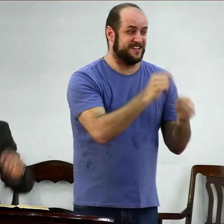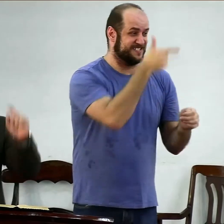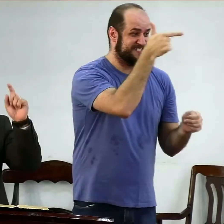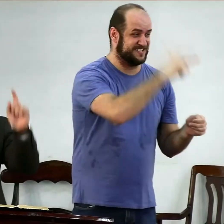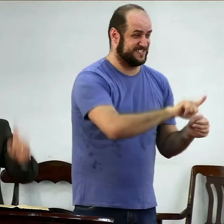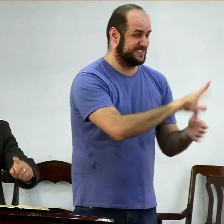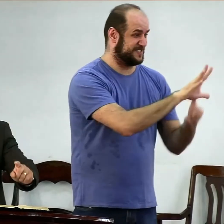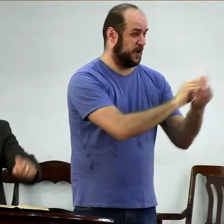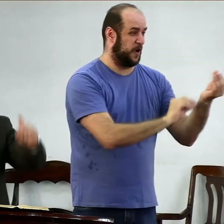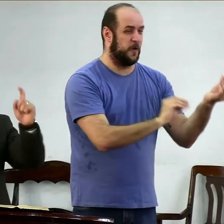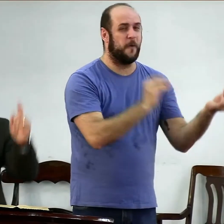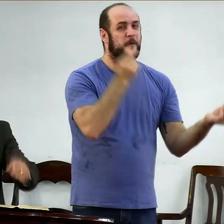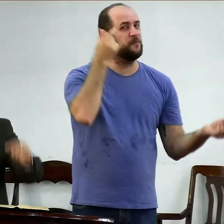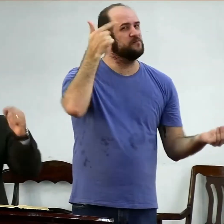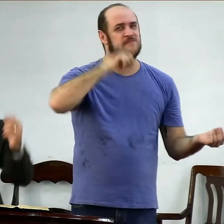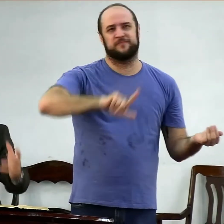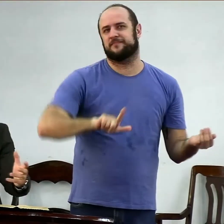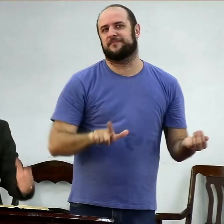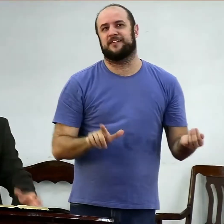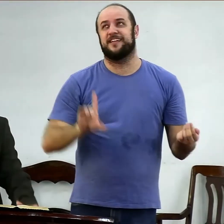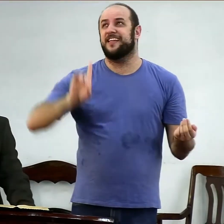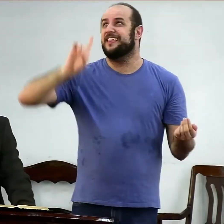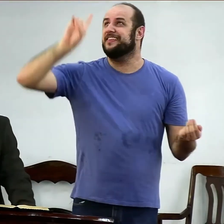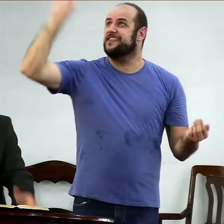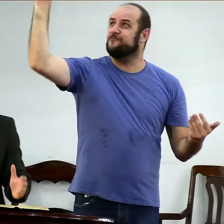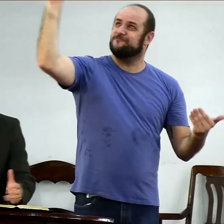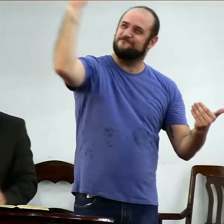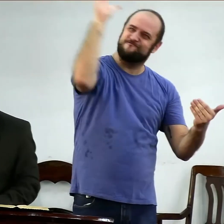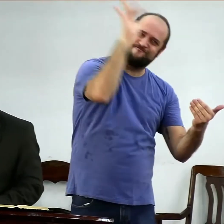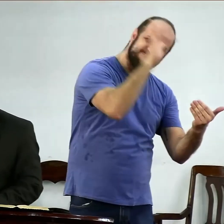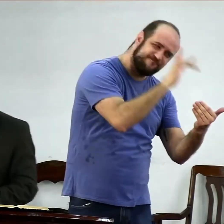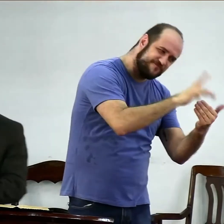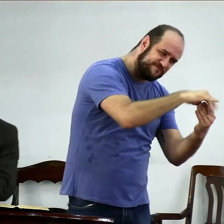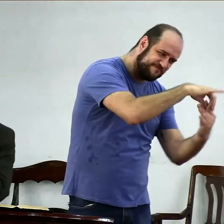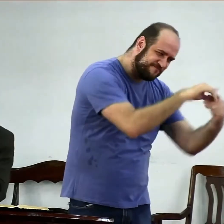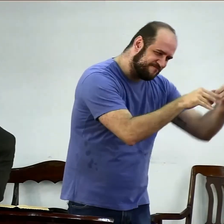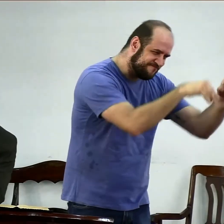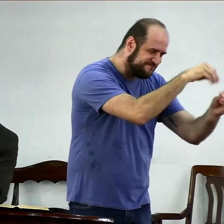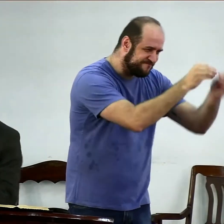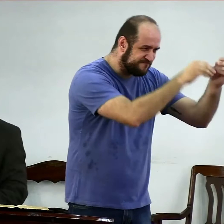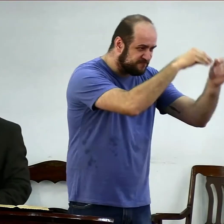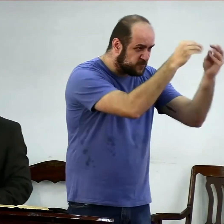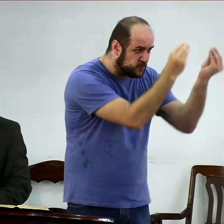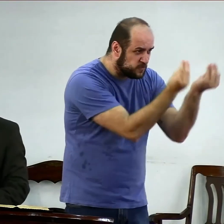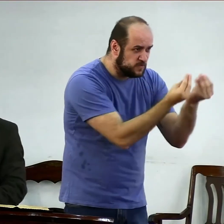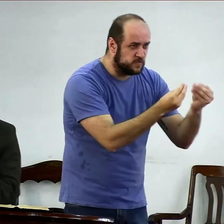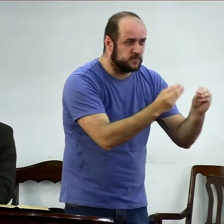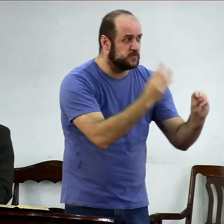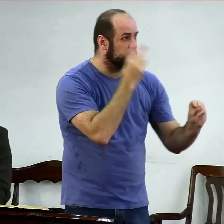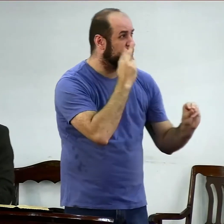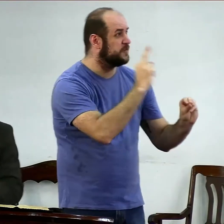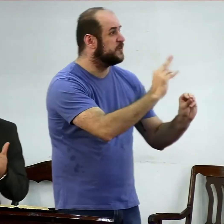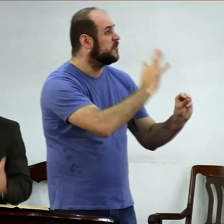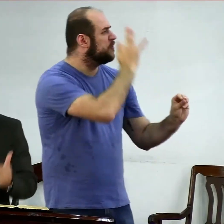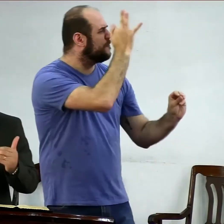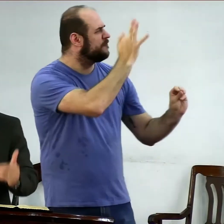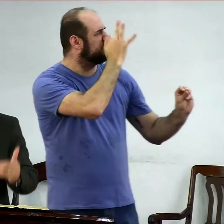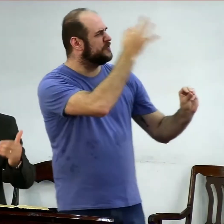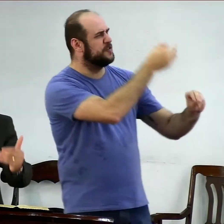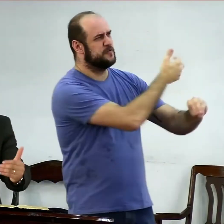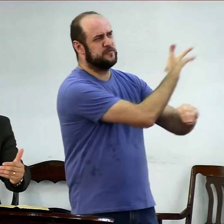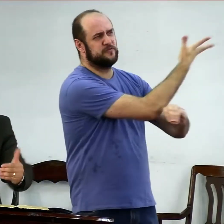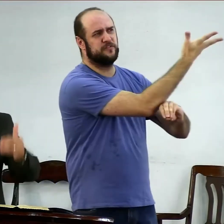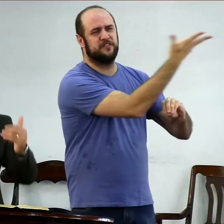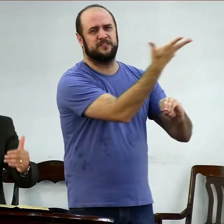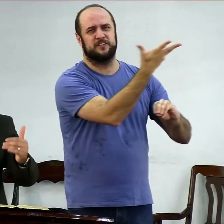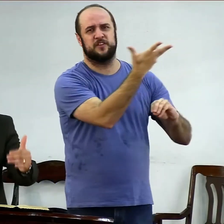Por quê? Porque isso veio da mão de Deus. Então, se Deus veste assim os lírios do campo, que hoje existe e amanhã é lançado